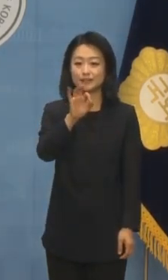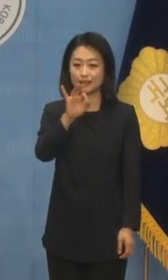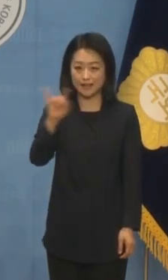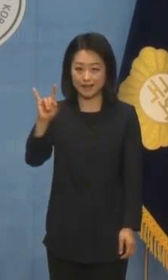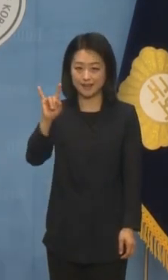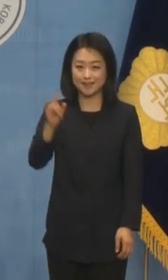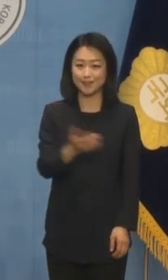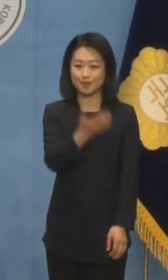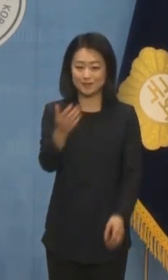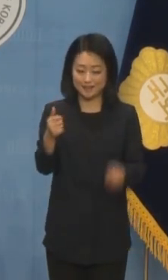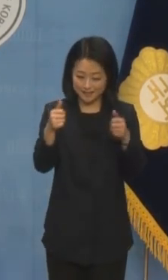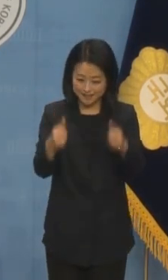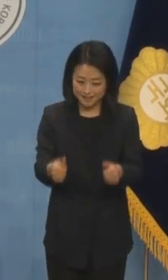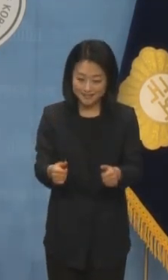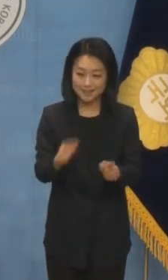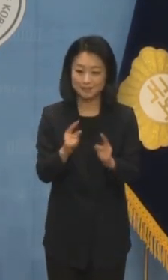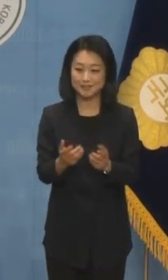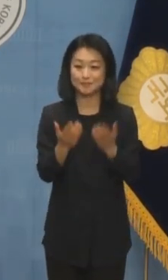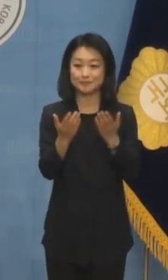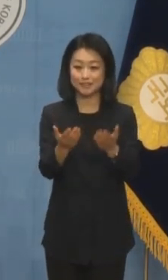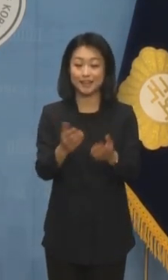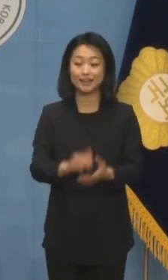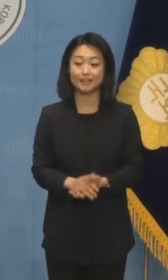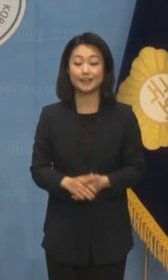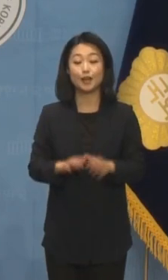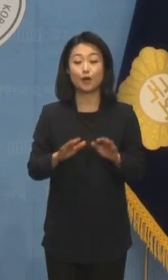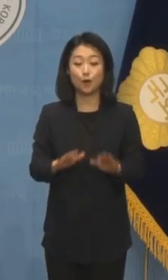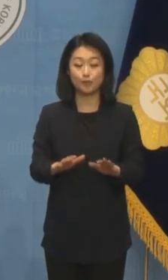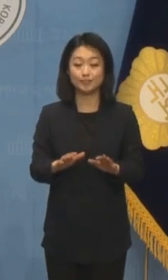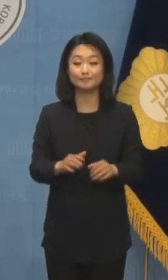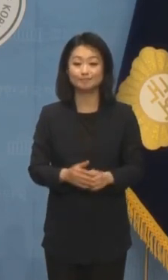왔습니다. 오늘 제가 인사드리고자 하는 것은